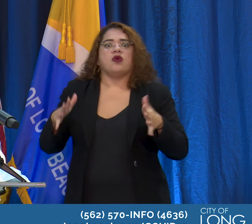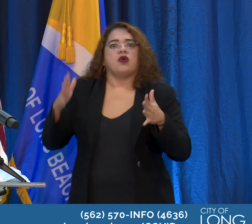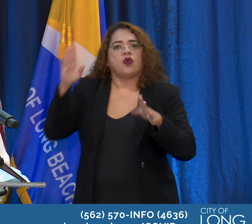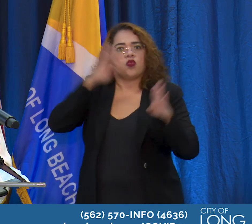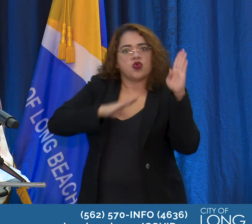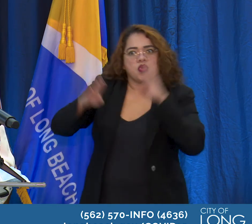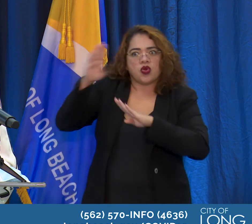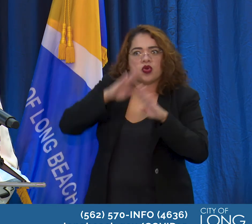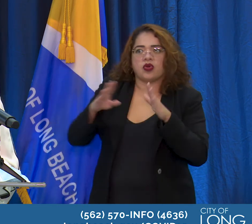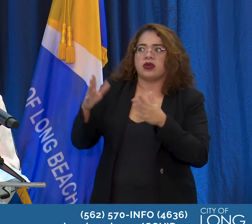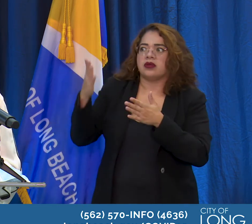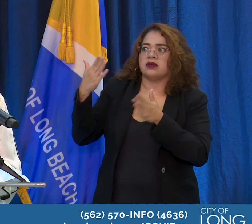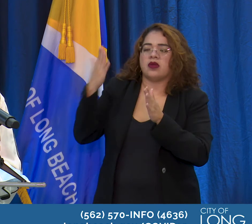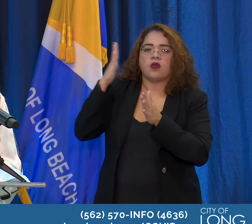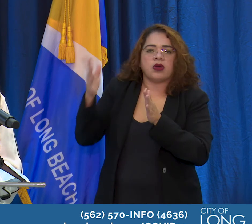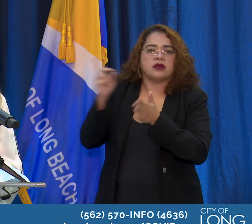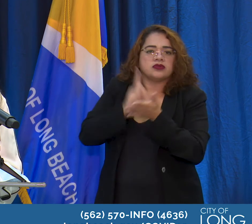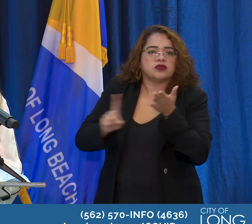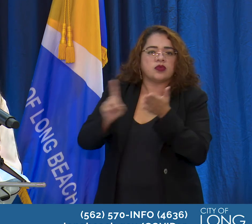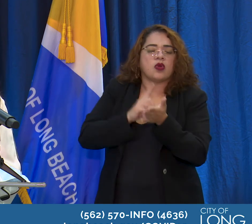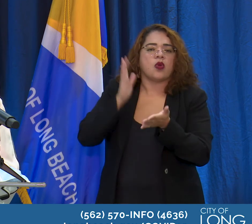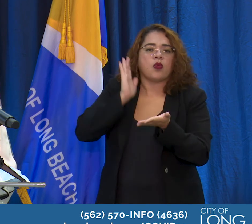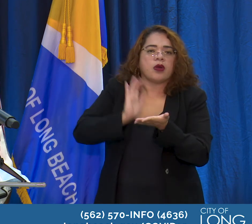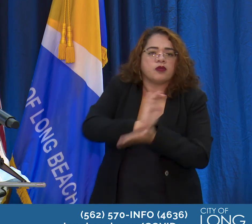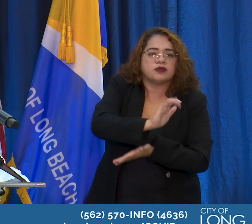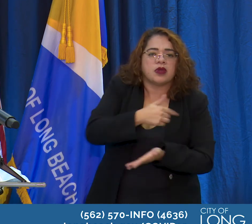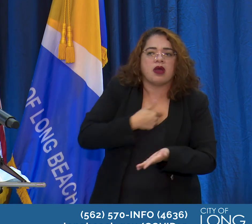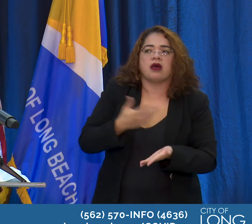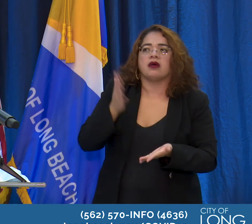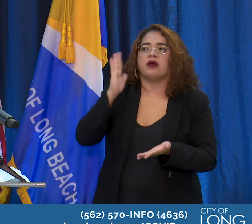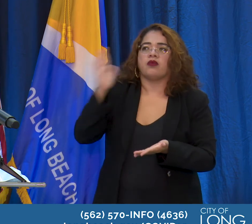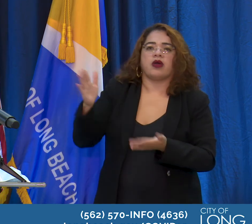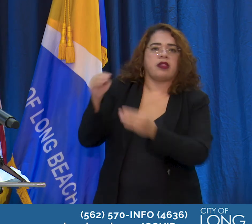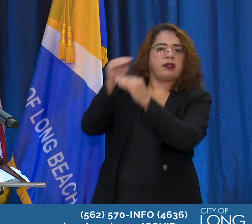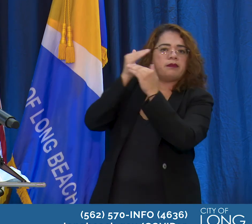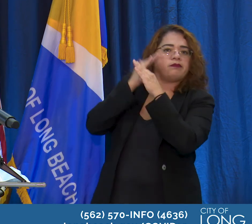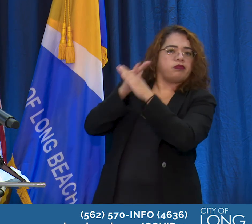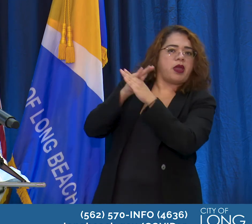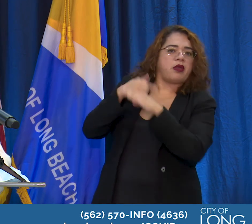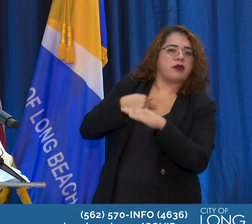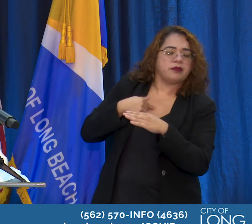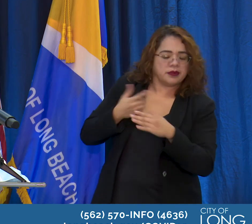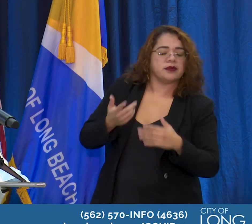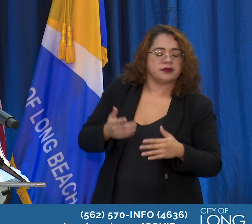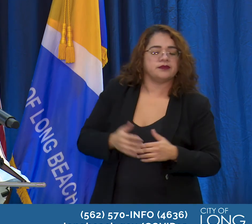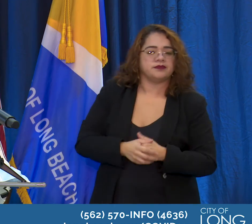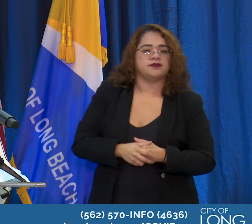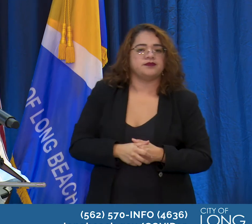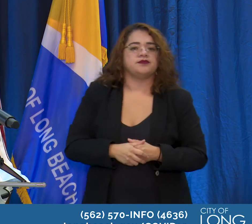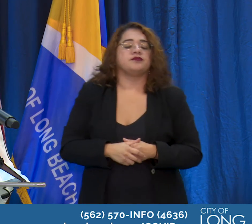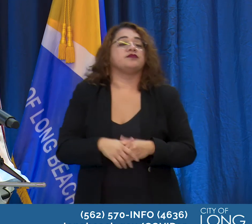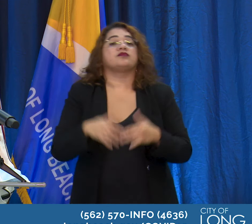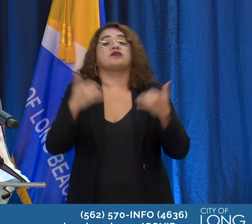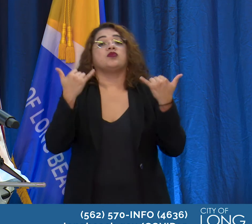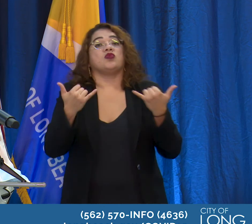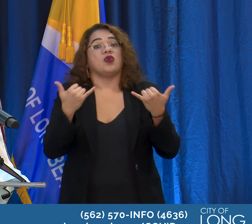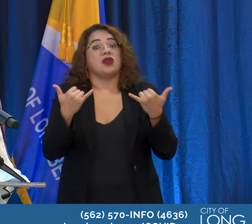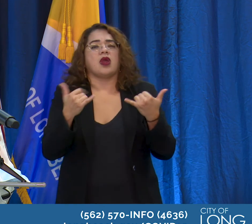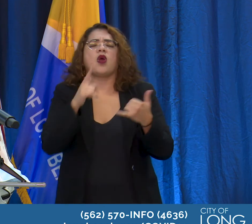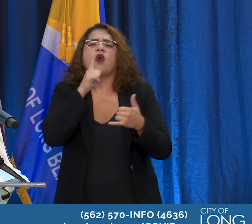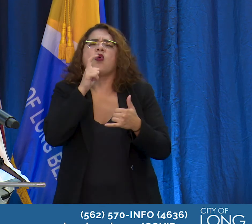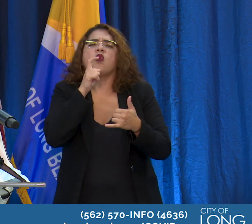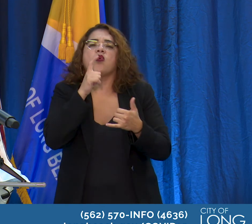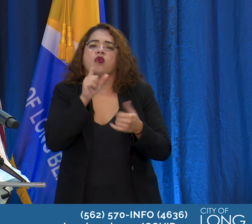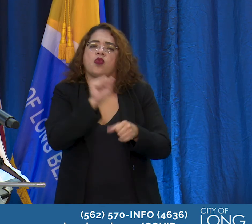salud, los socorristas, los empleadores de las tiendas que están ahorita esenciales y otras personas